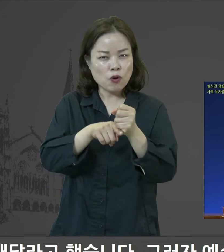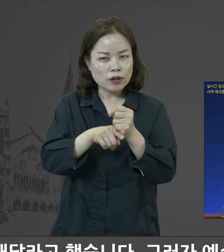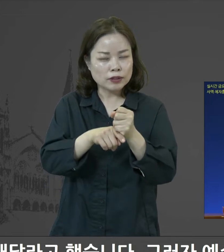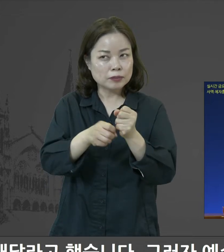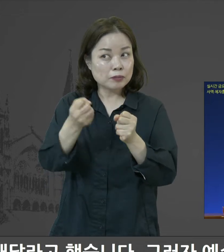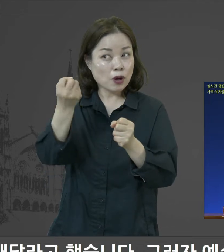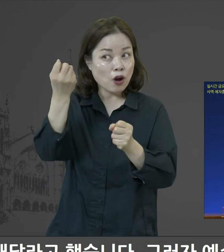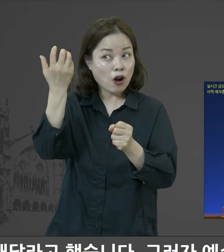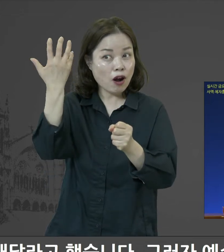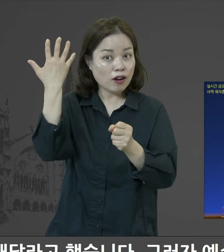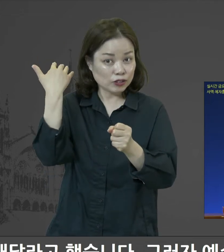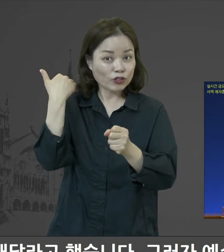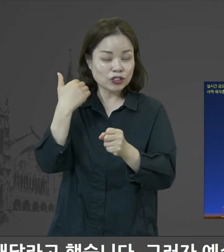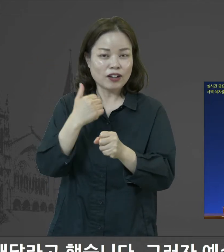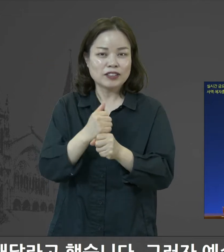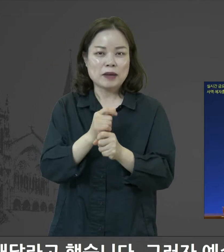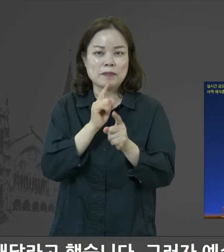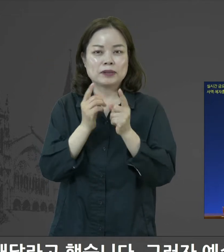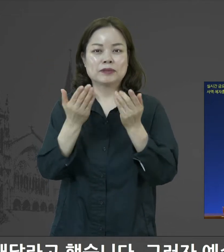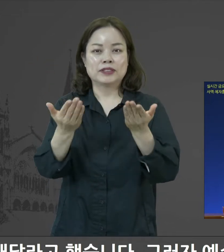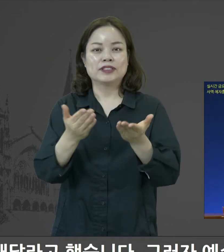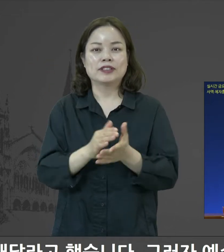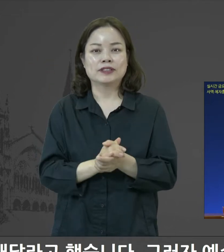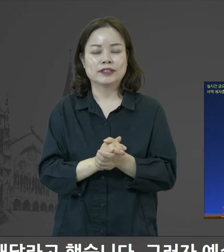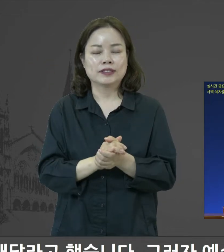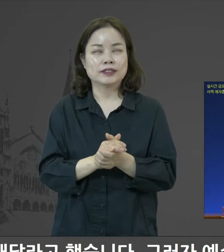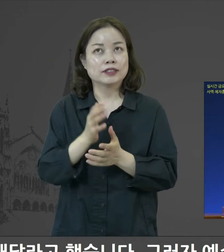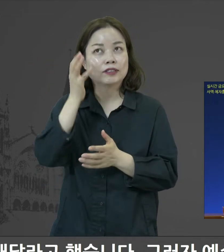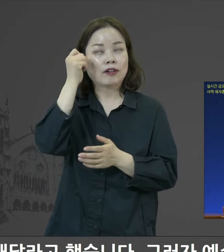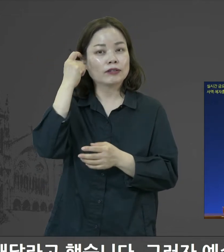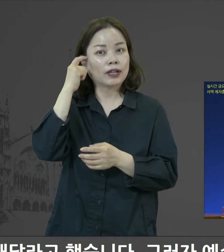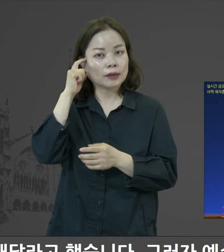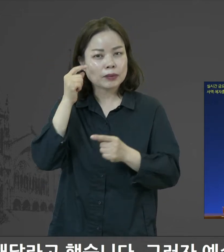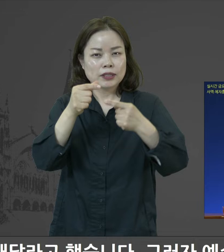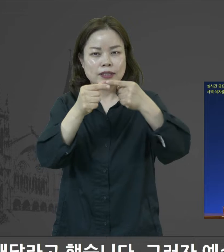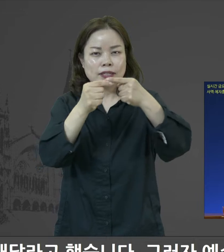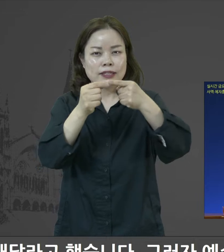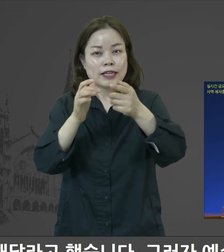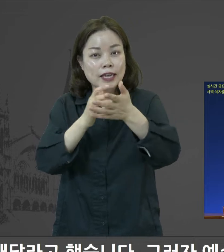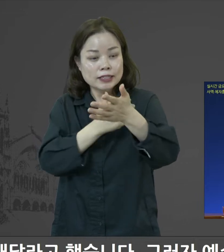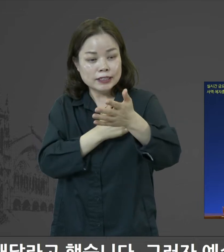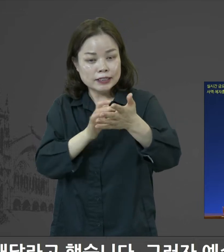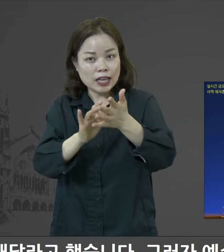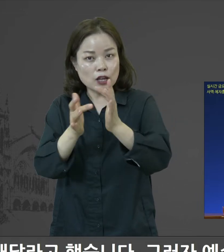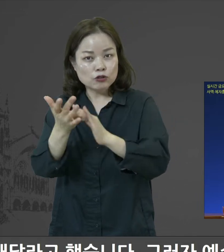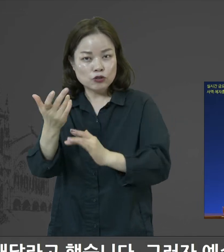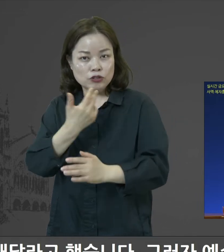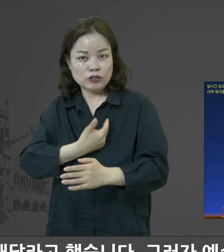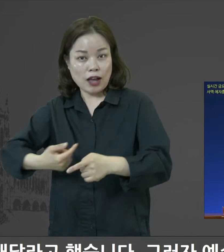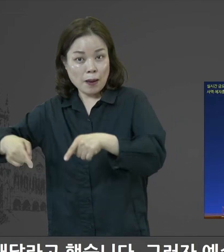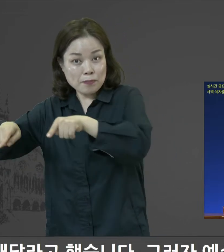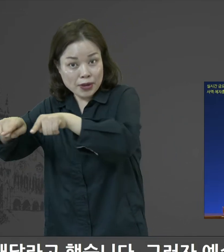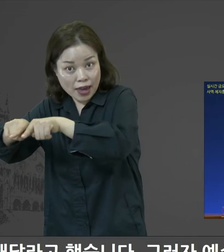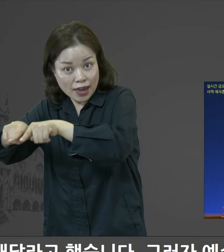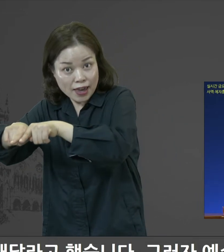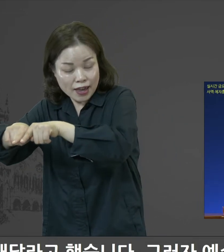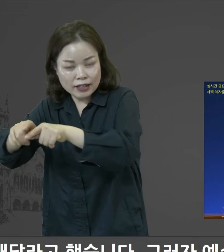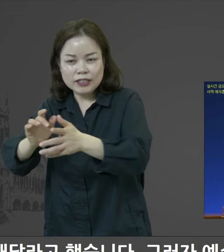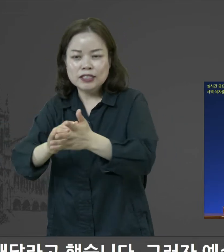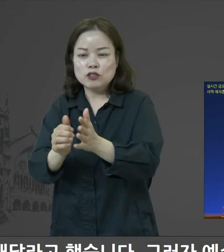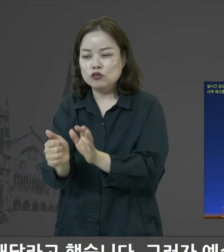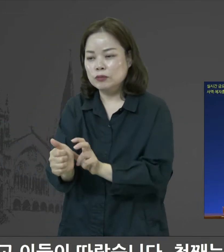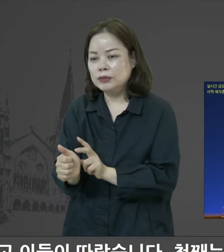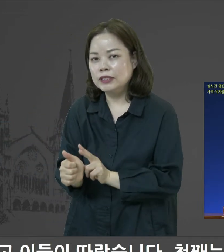전에 이 말씀을 통해서 살펴봤는데, 기억해 보면 첫째는 예수님과 함께 머무는 것이고요, 2번째는 예수님을